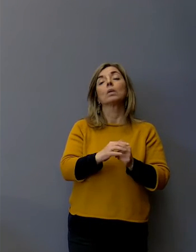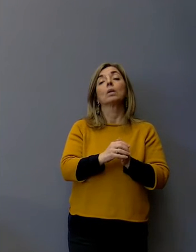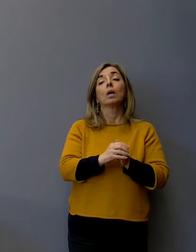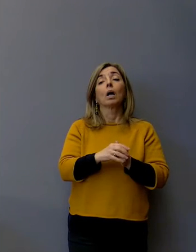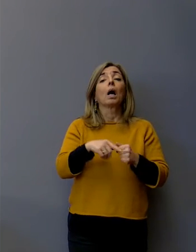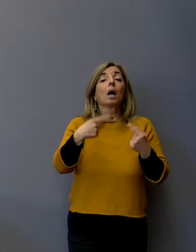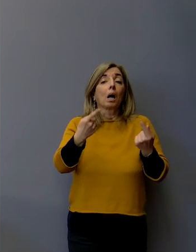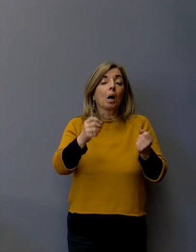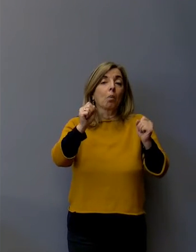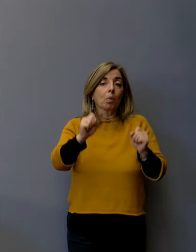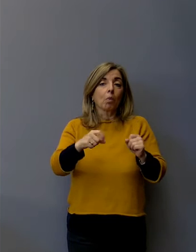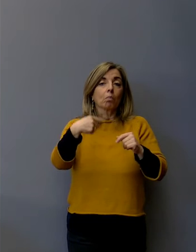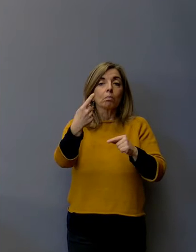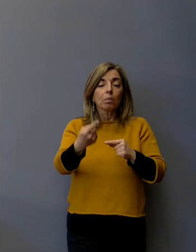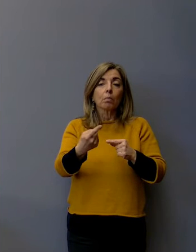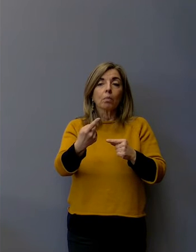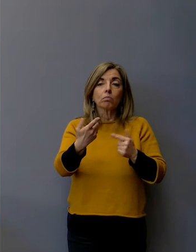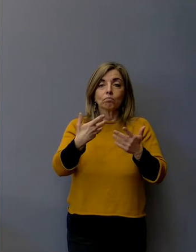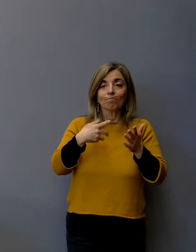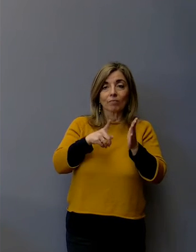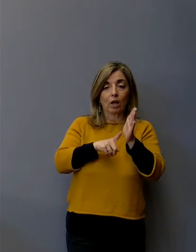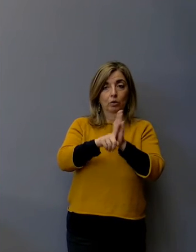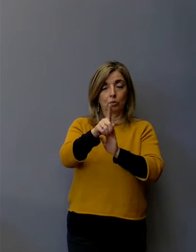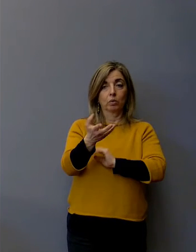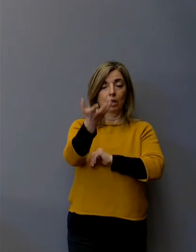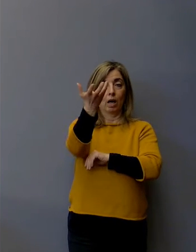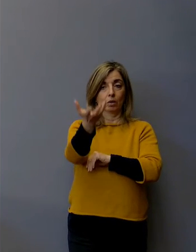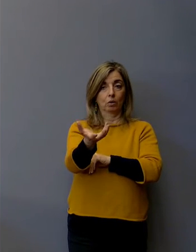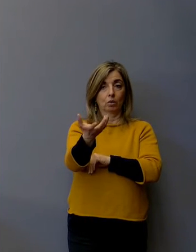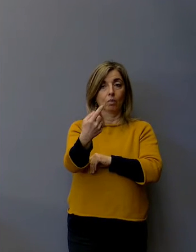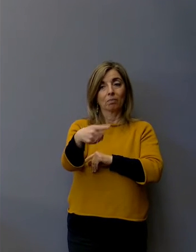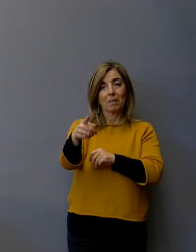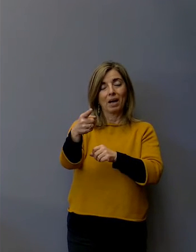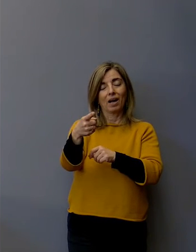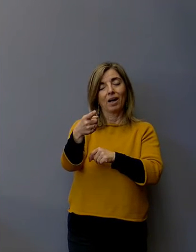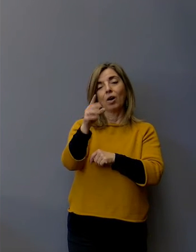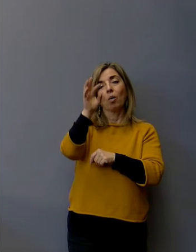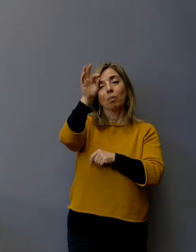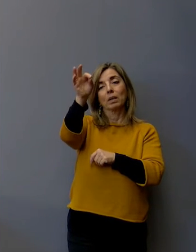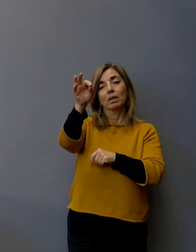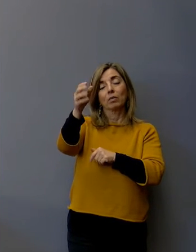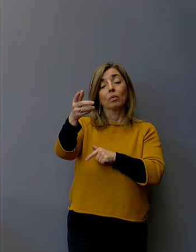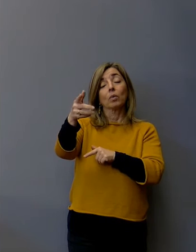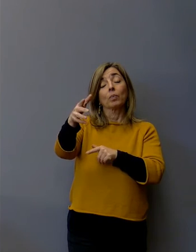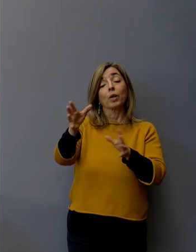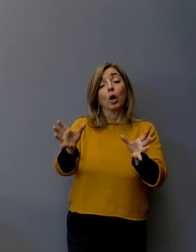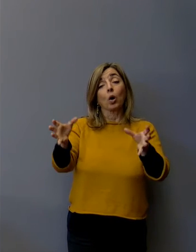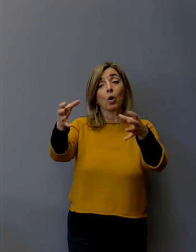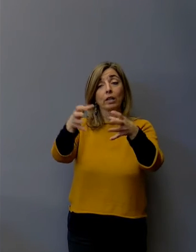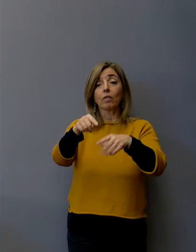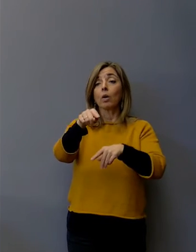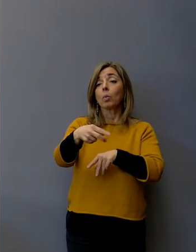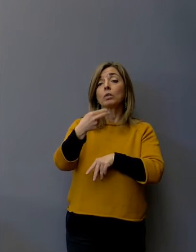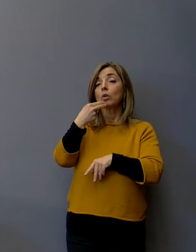un lavoro in favore della collettività in quanto tutto ciò si chiama democrazia termine che si